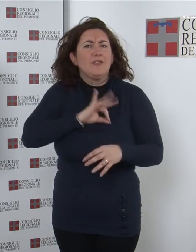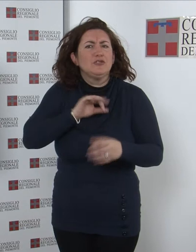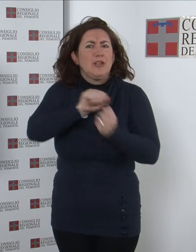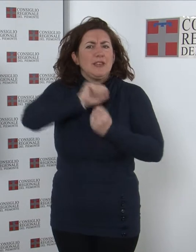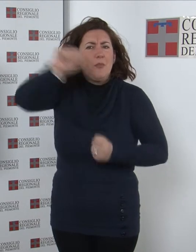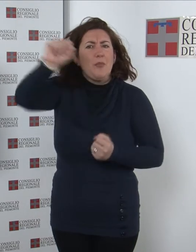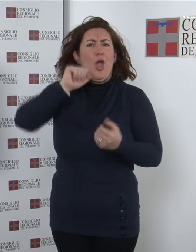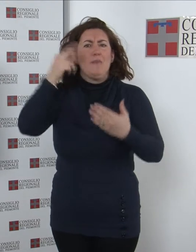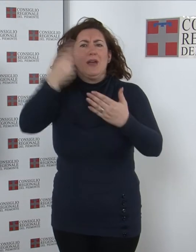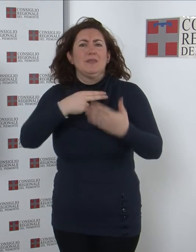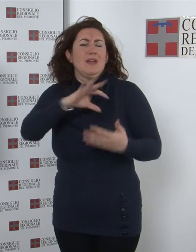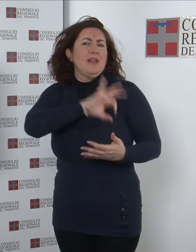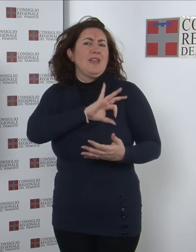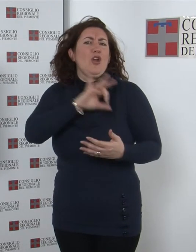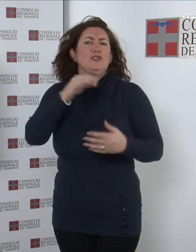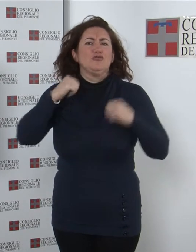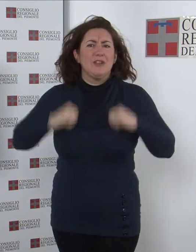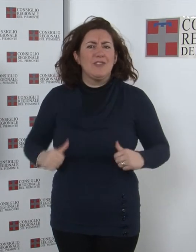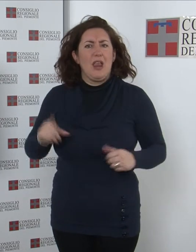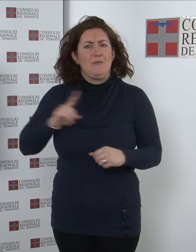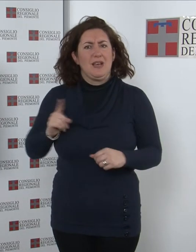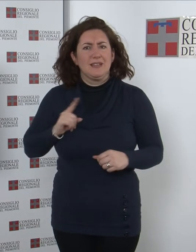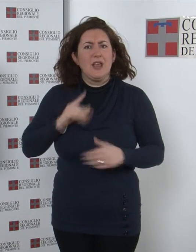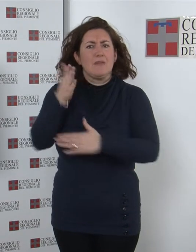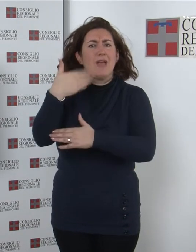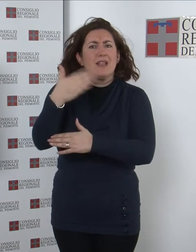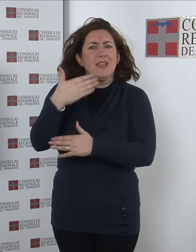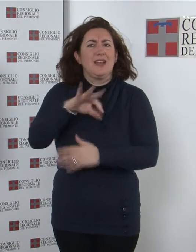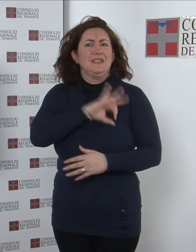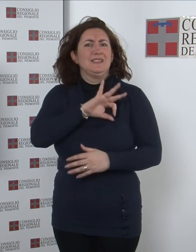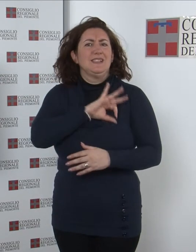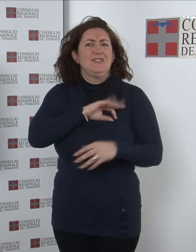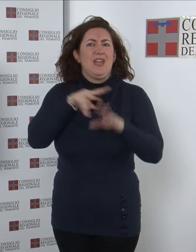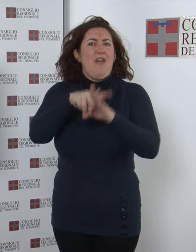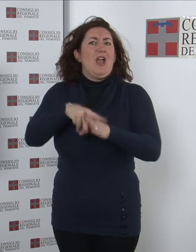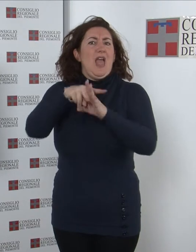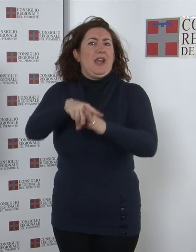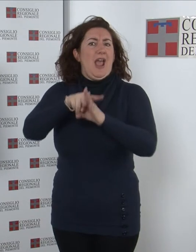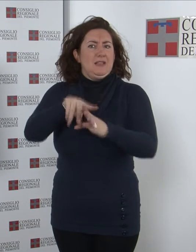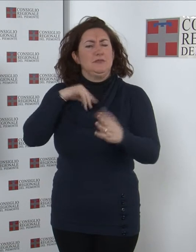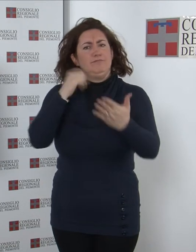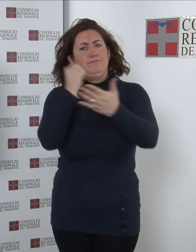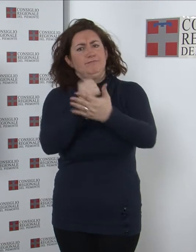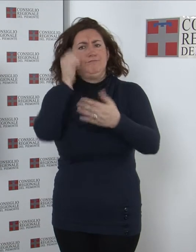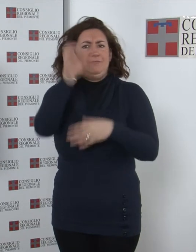civili e militari bandiere e distintivi cavaller con impressi i simboli dei Savoia info atti del consiglio